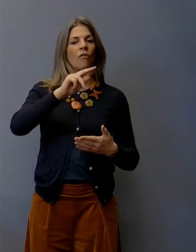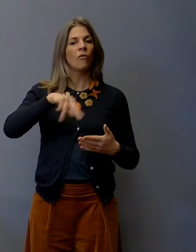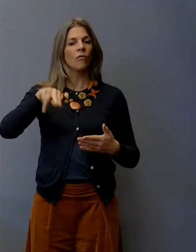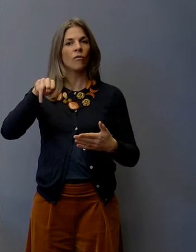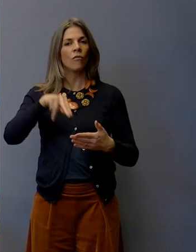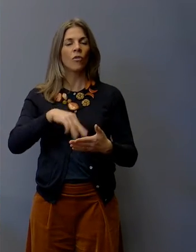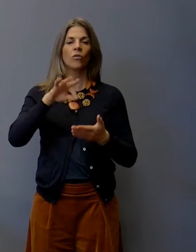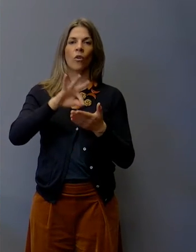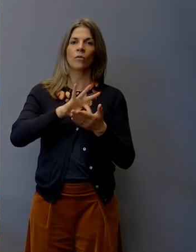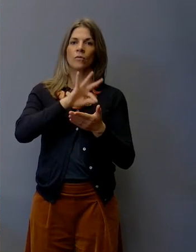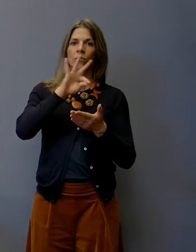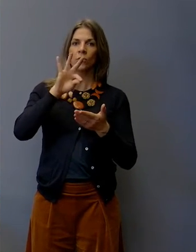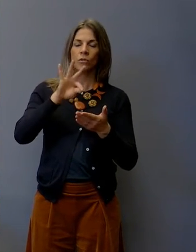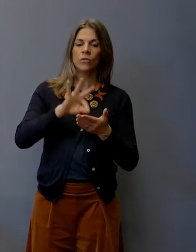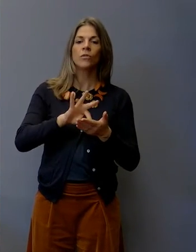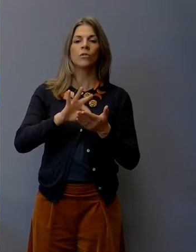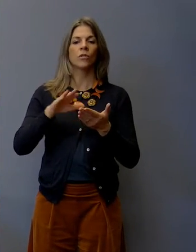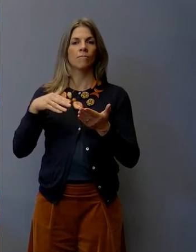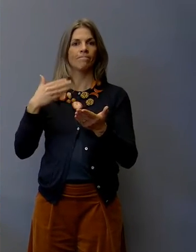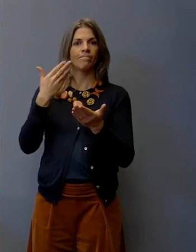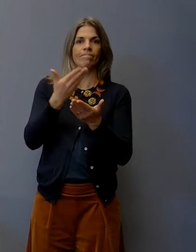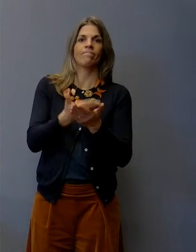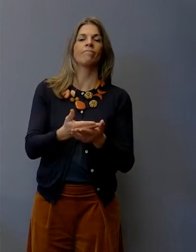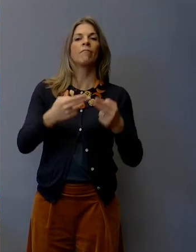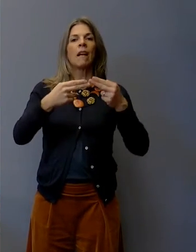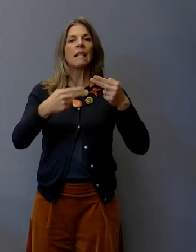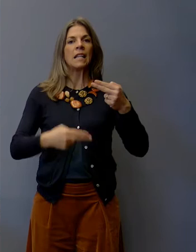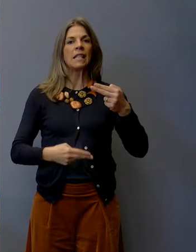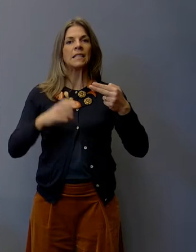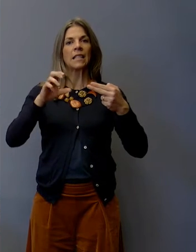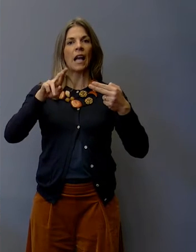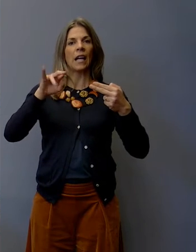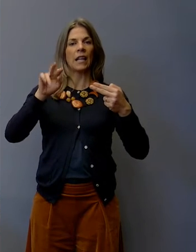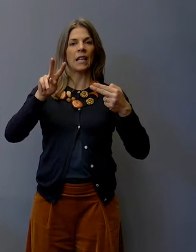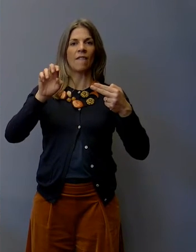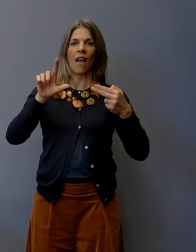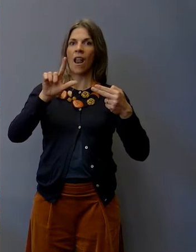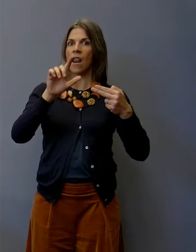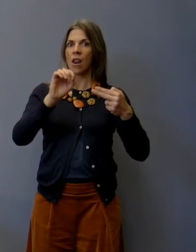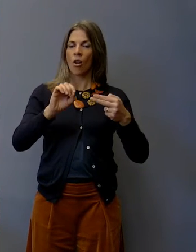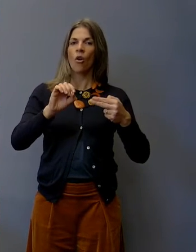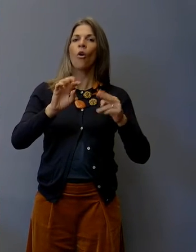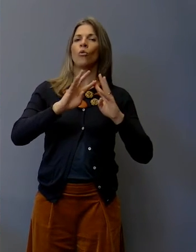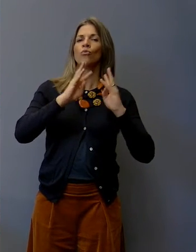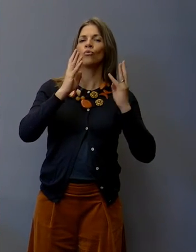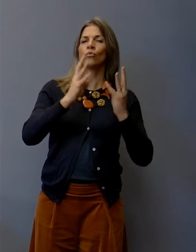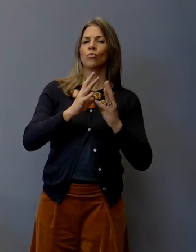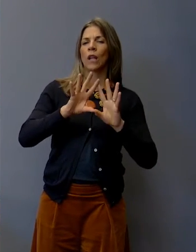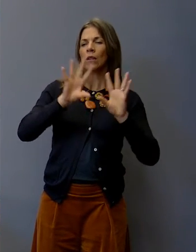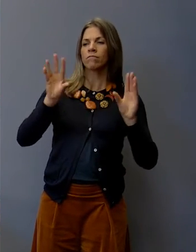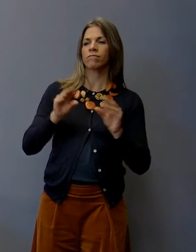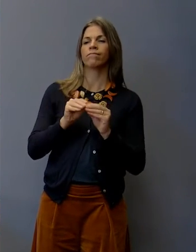gli ordini del giorno presentati dalla lista crivello tutti quelli con parere favorevole della giunta